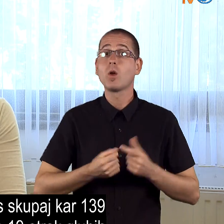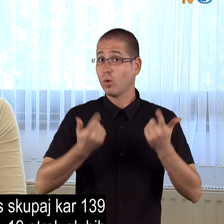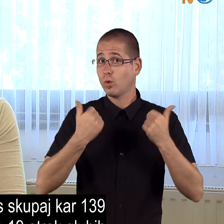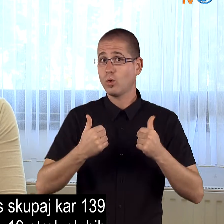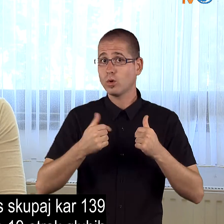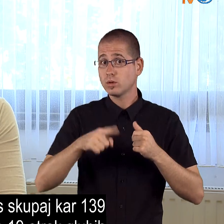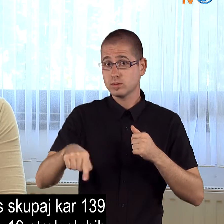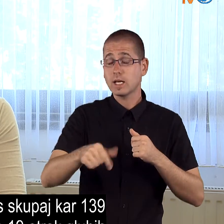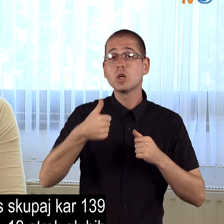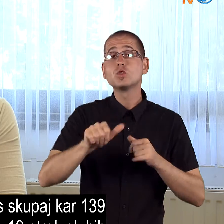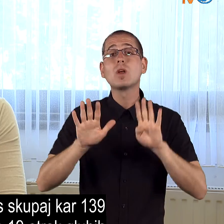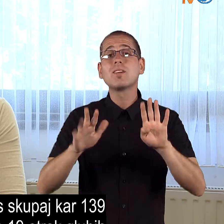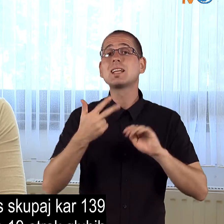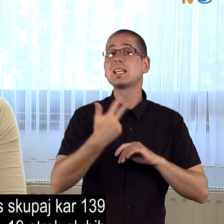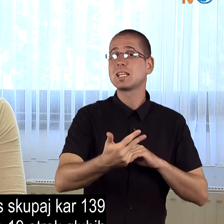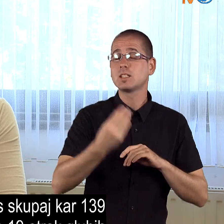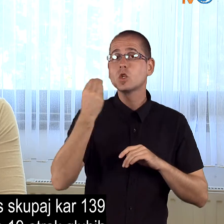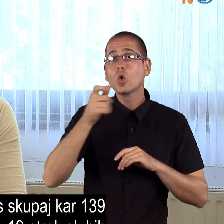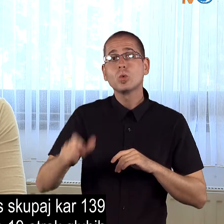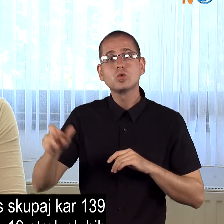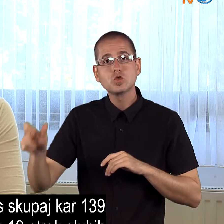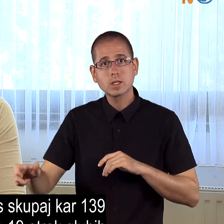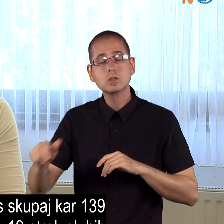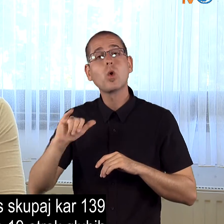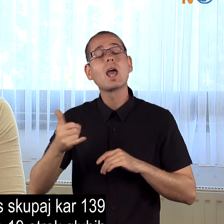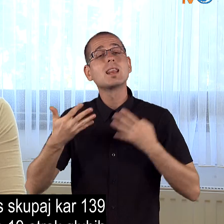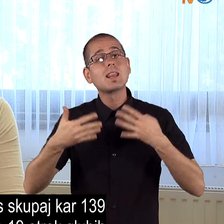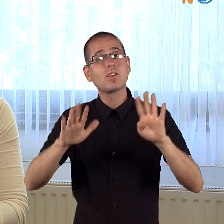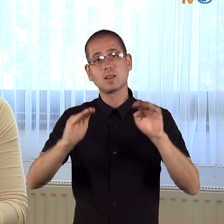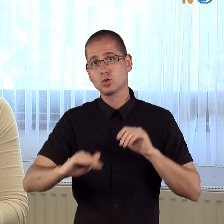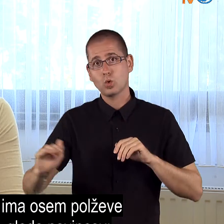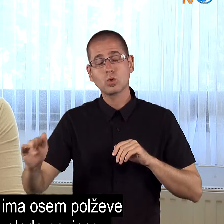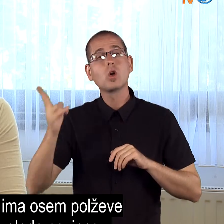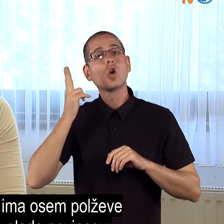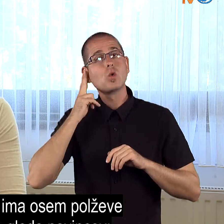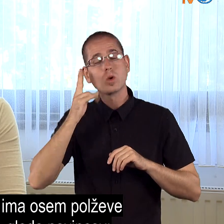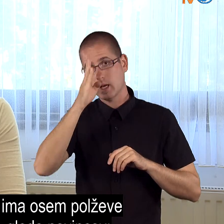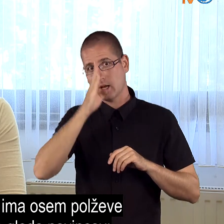Od teh 139 učencev je 19 otrok gluhih in naglušnih.